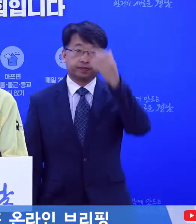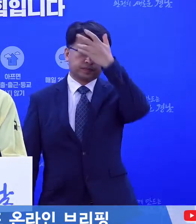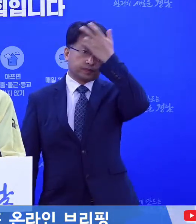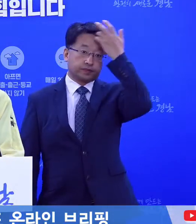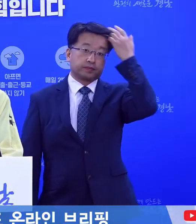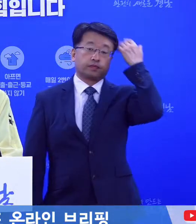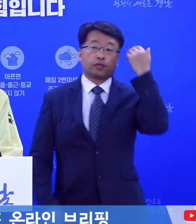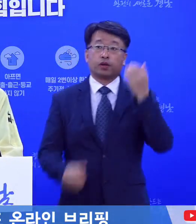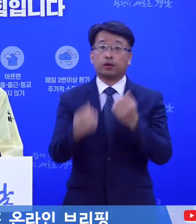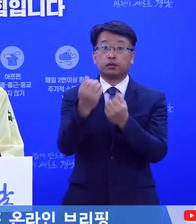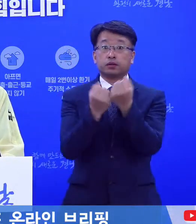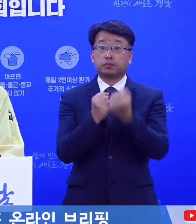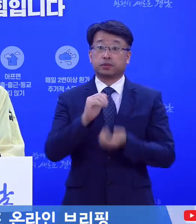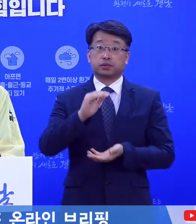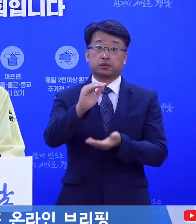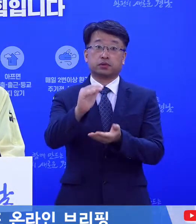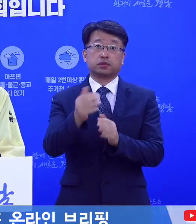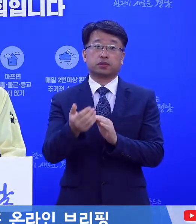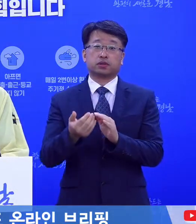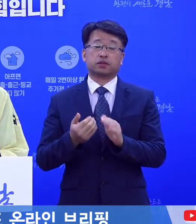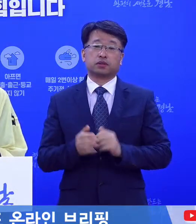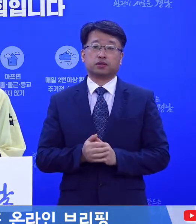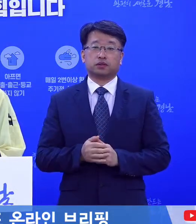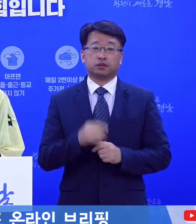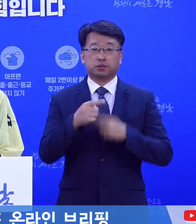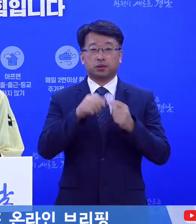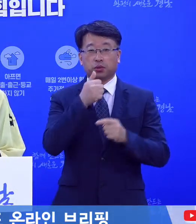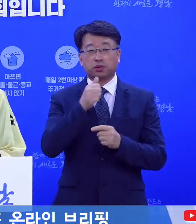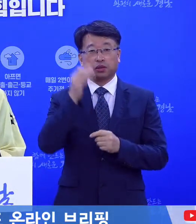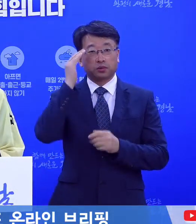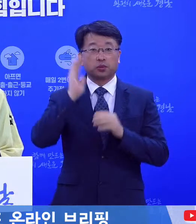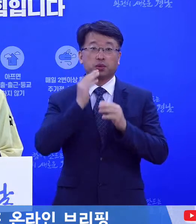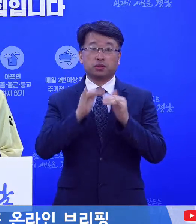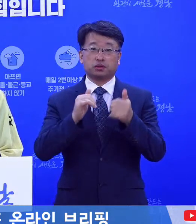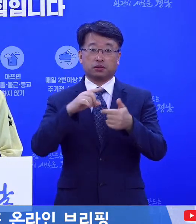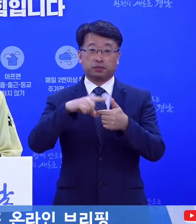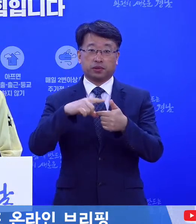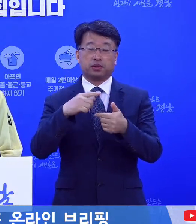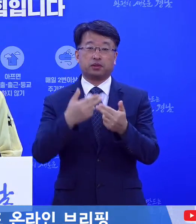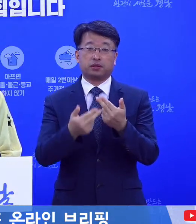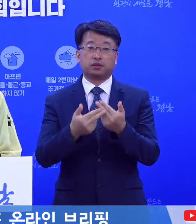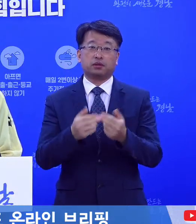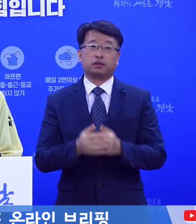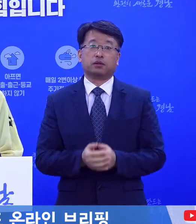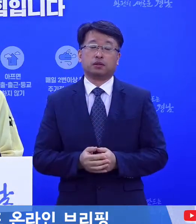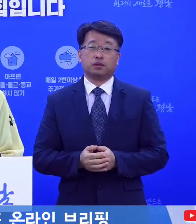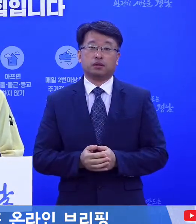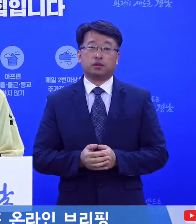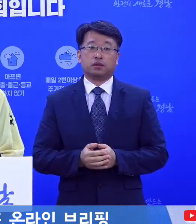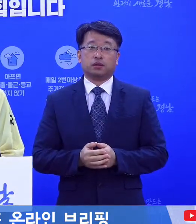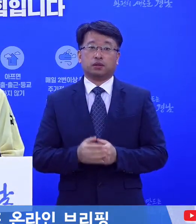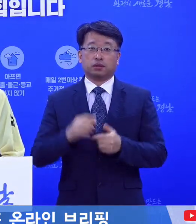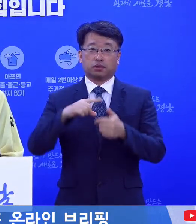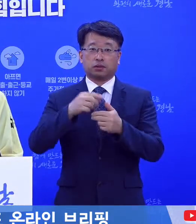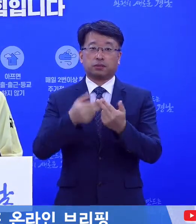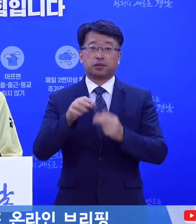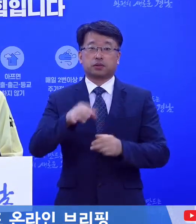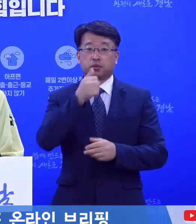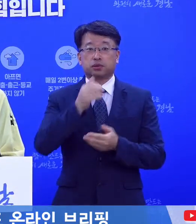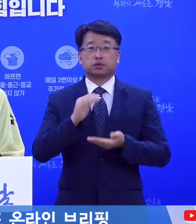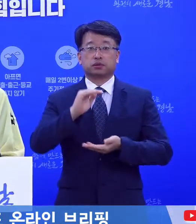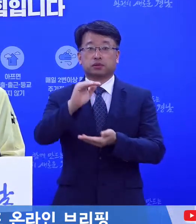예, 브리핑에 앞서 오늘 수어 통역은 한국농아인협회 경상남도협회 배경석 실장님께서 수고를